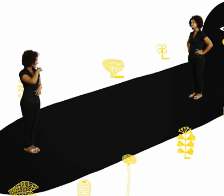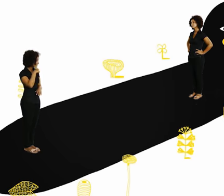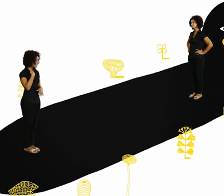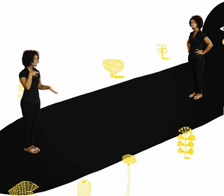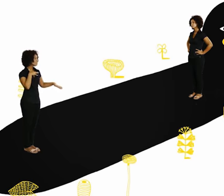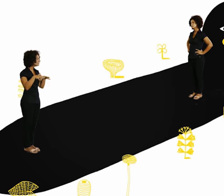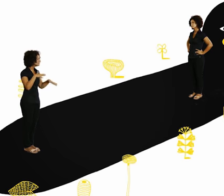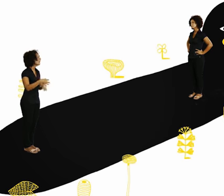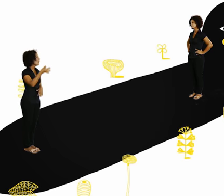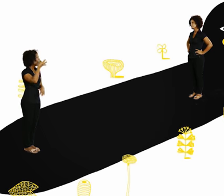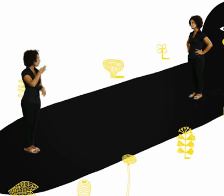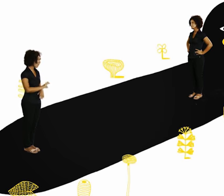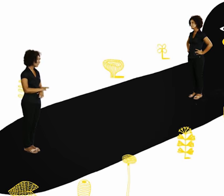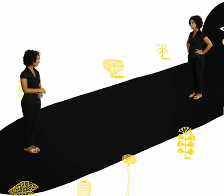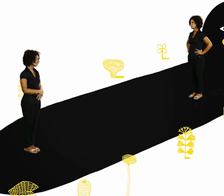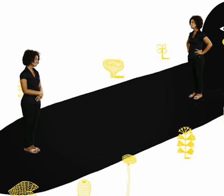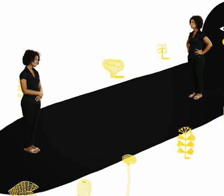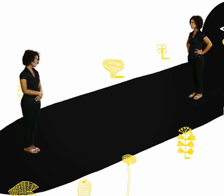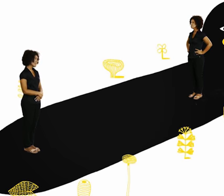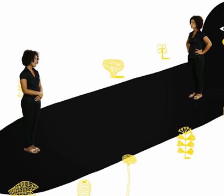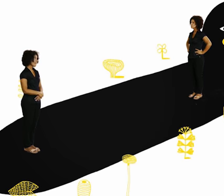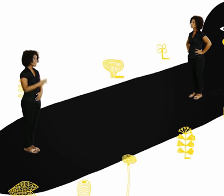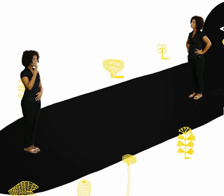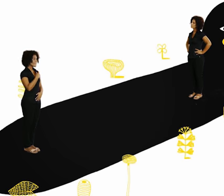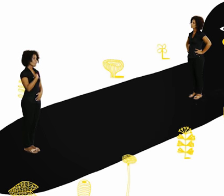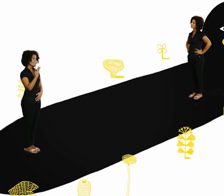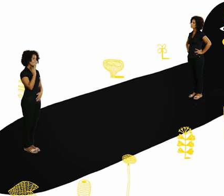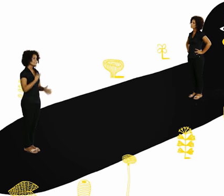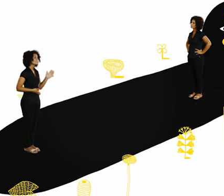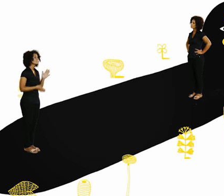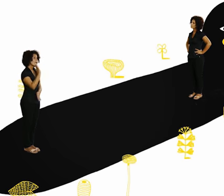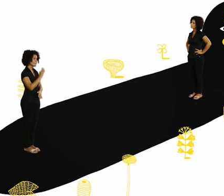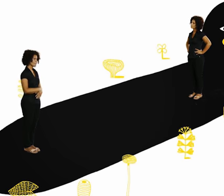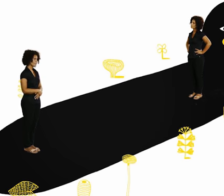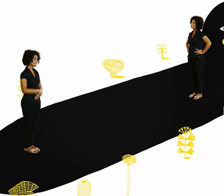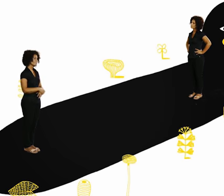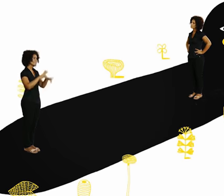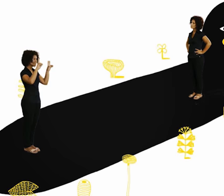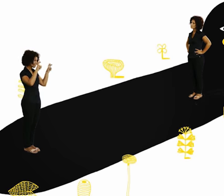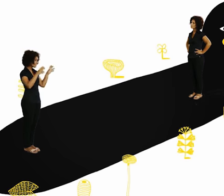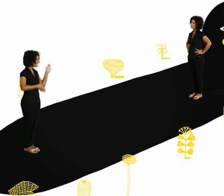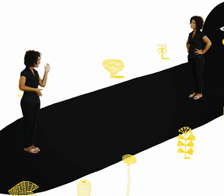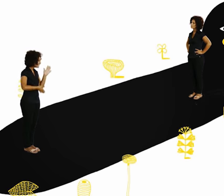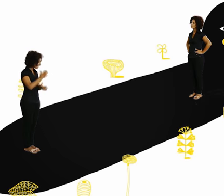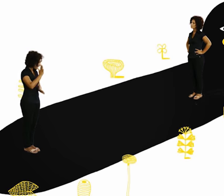che soccorrere e fare qualcosa di utile. Ma in verità volevo